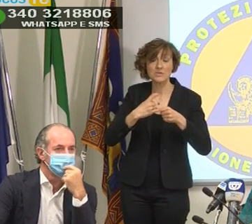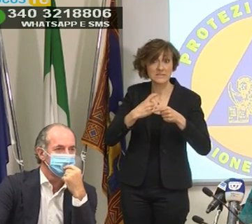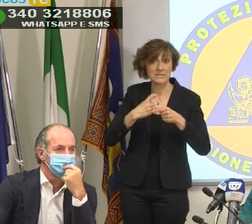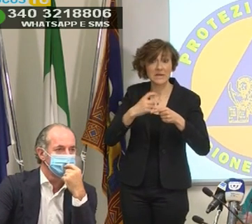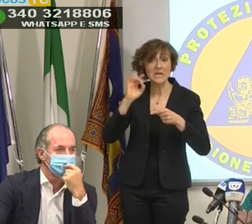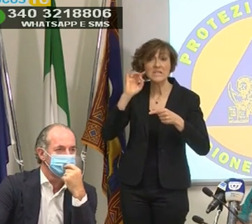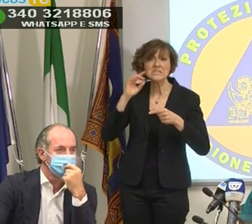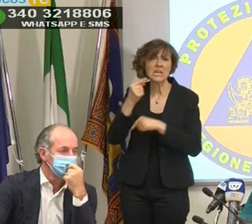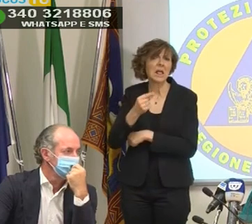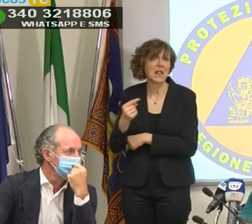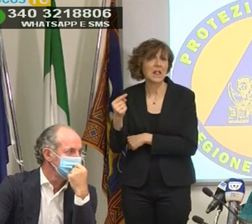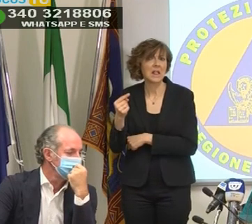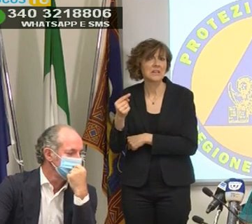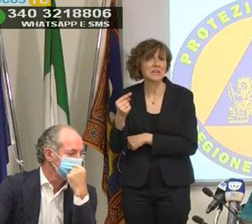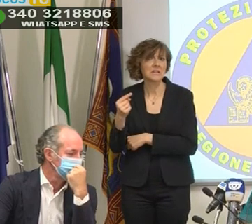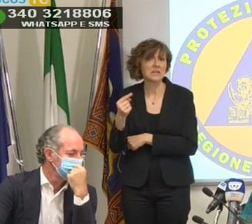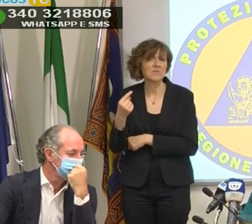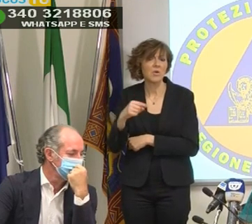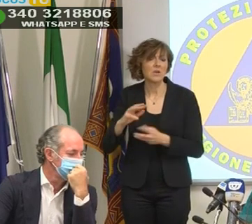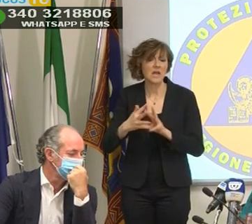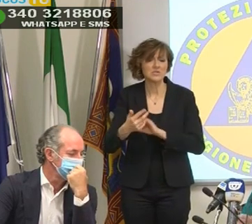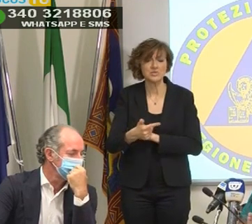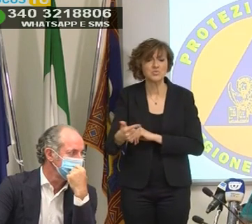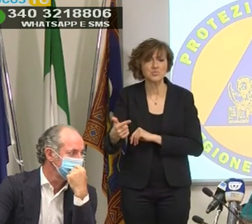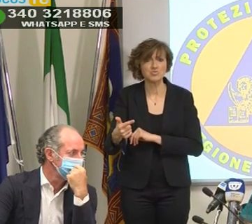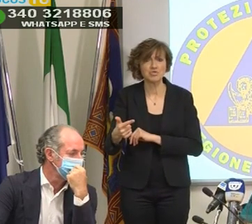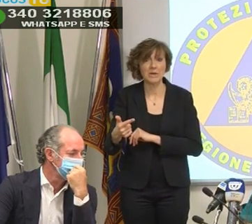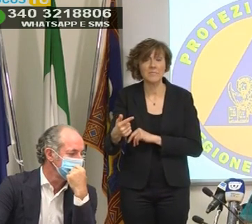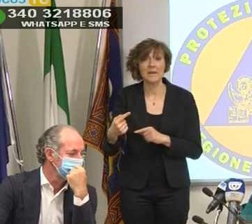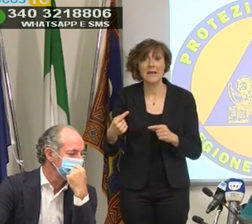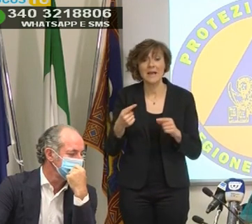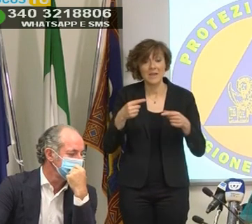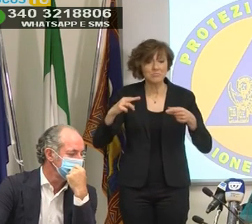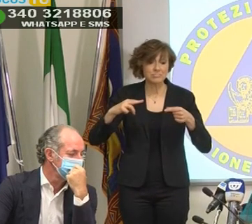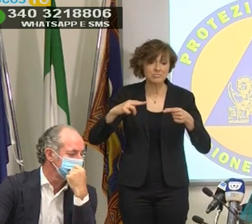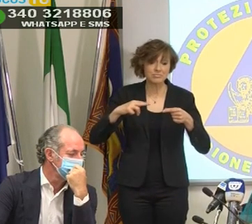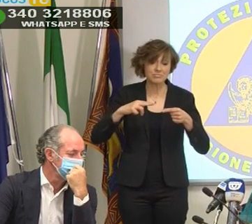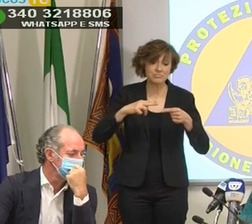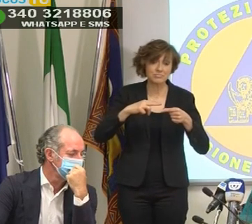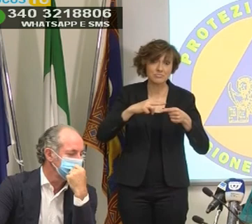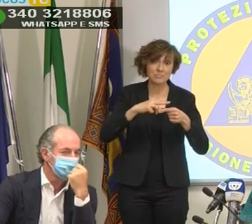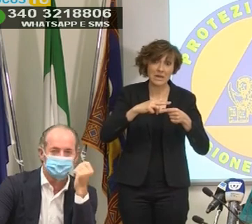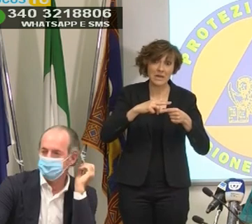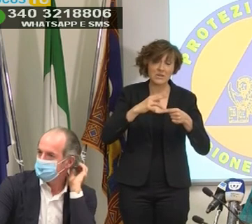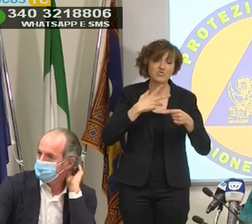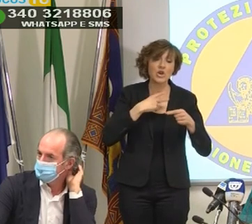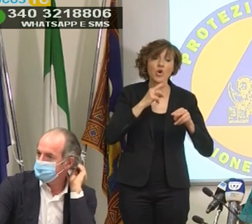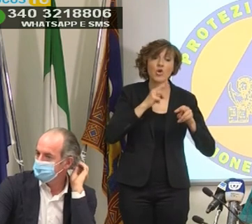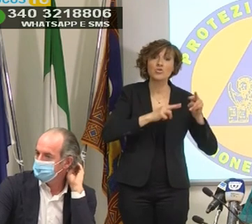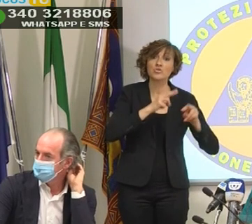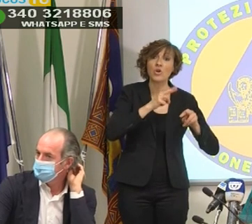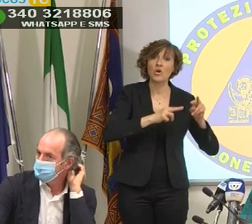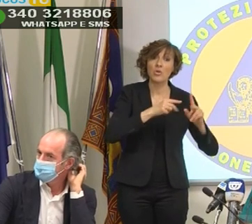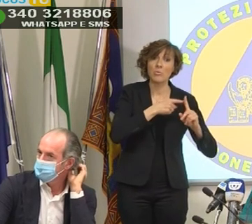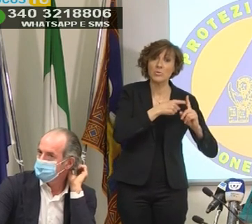invece è negativo, non avviene questa reazione. Alla fine della corsa c'è un controllo